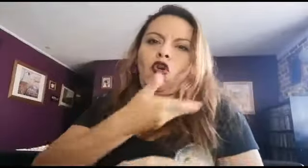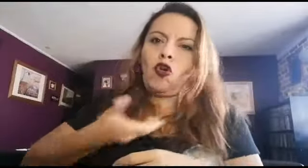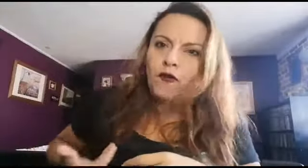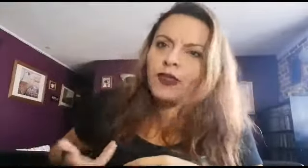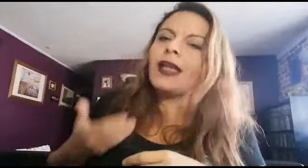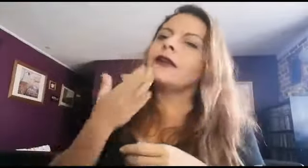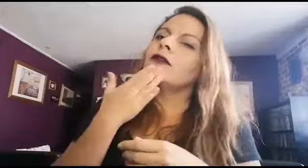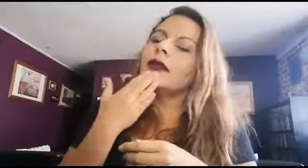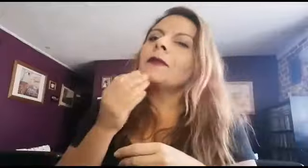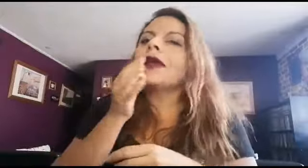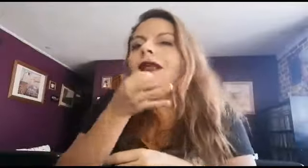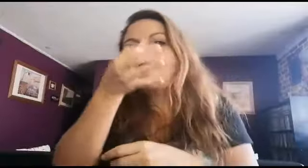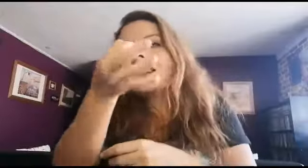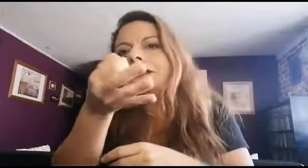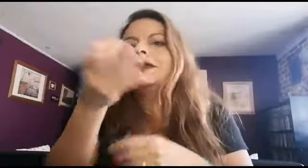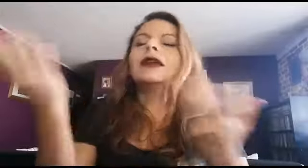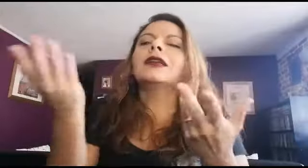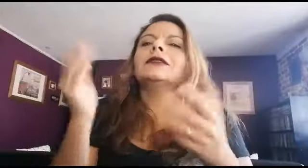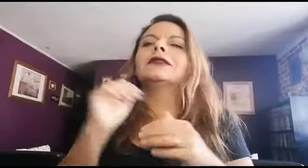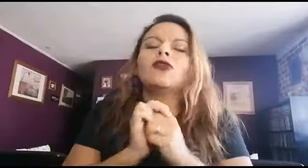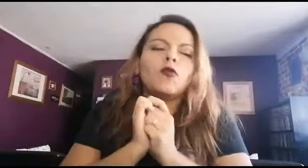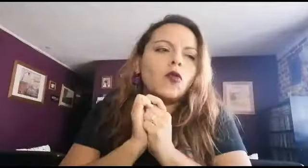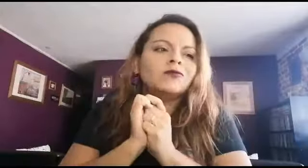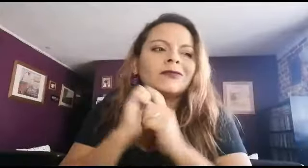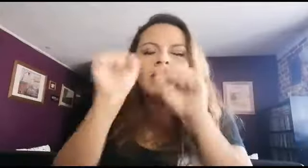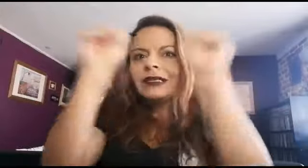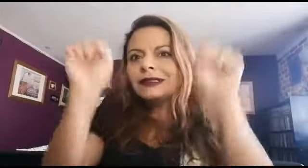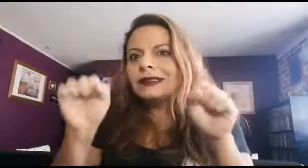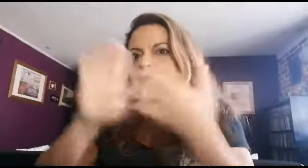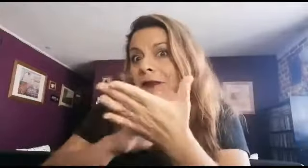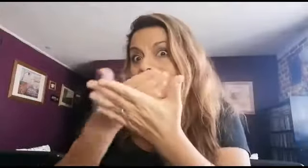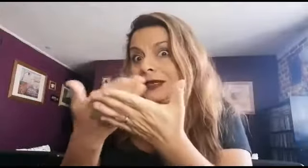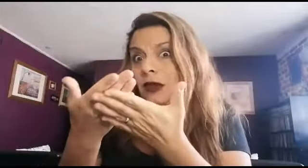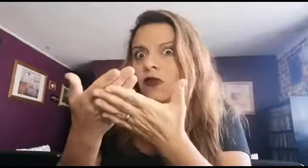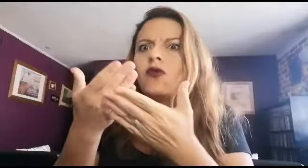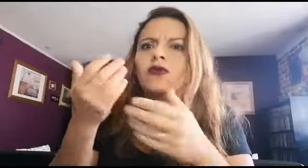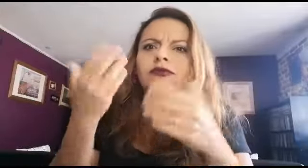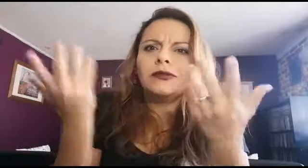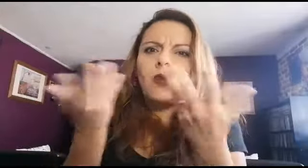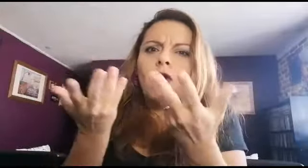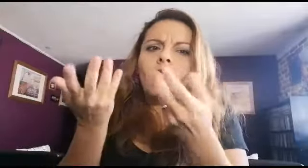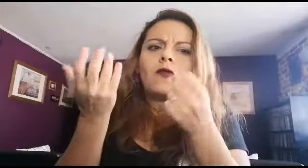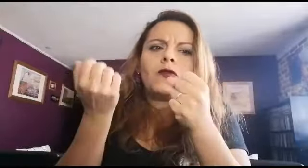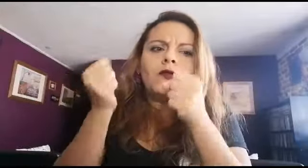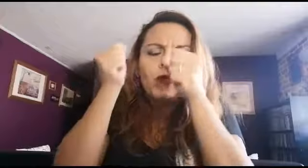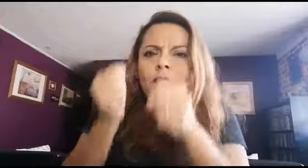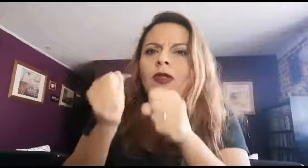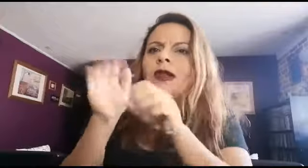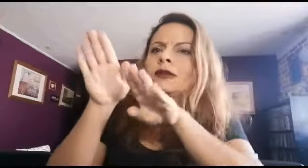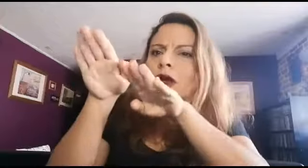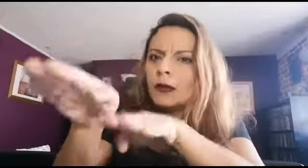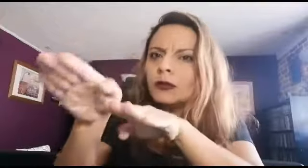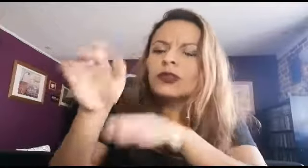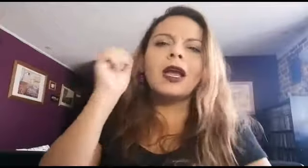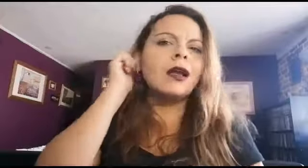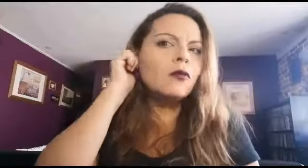se puede hacer y decir a los gobiernos y también a las entidades del sistema de salud para que